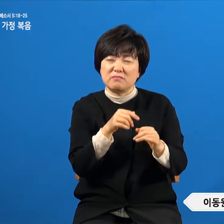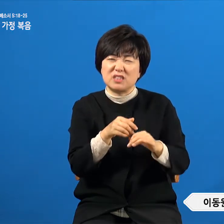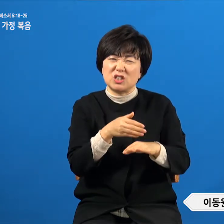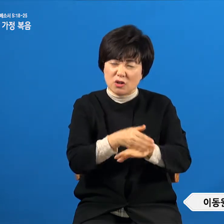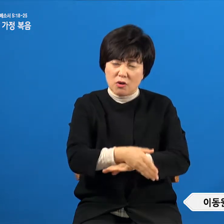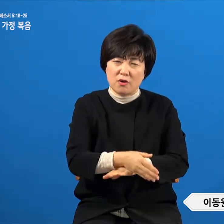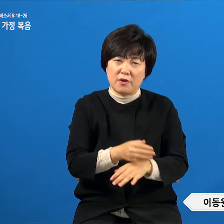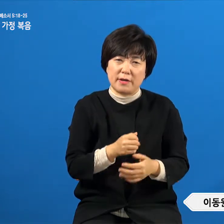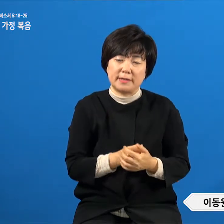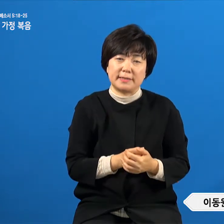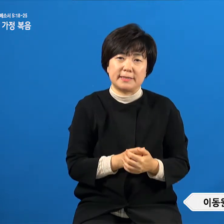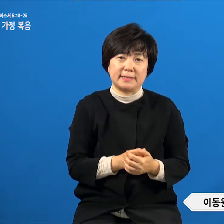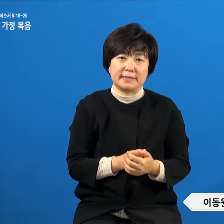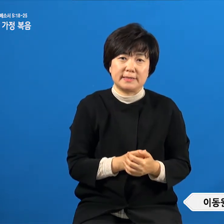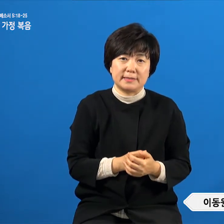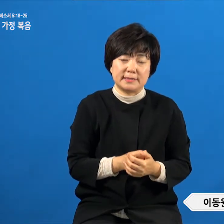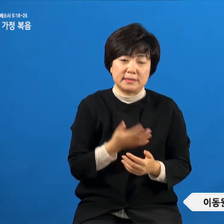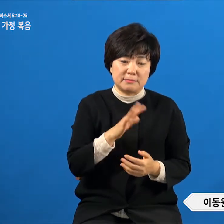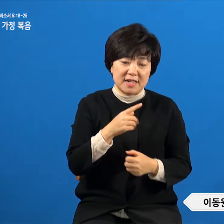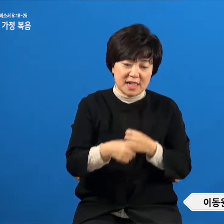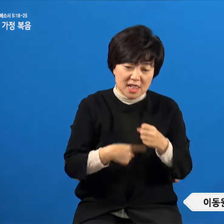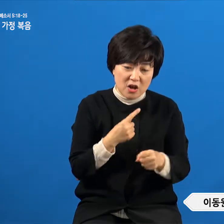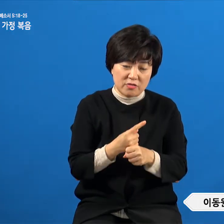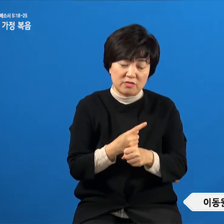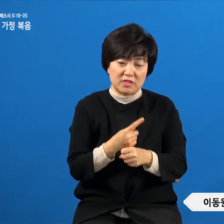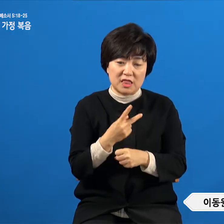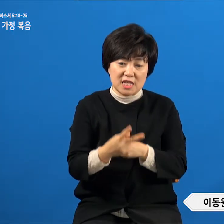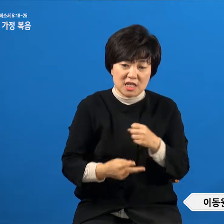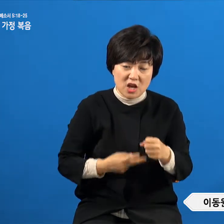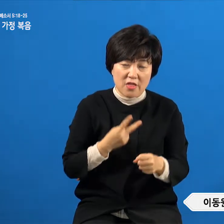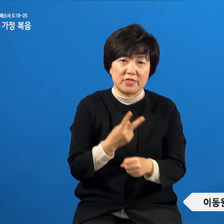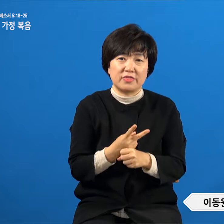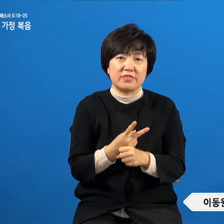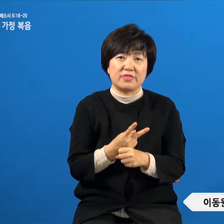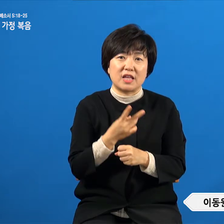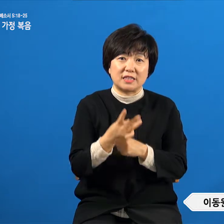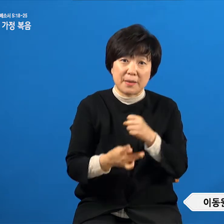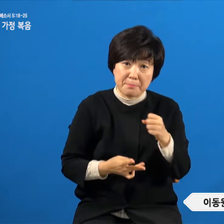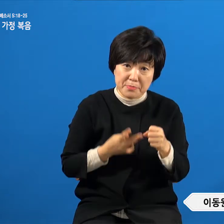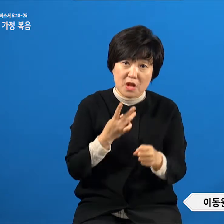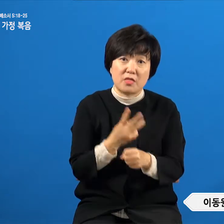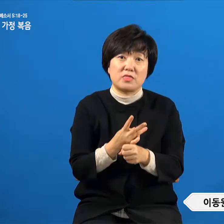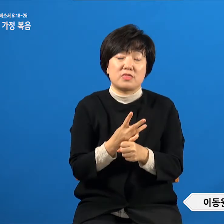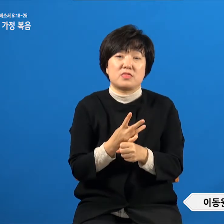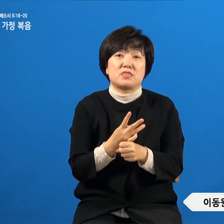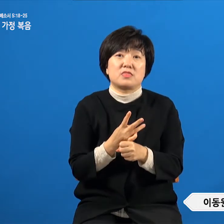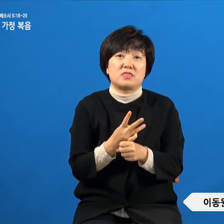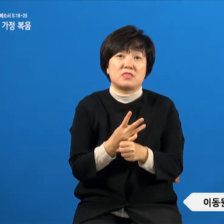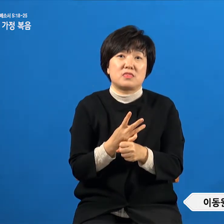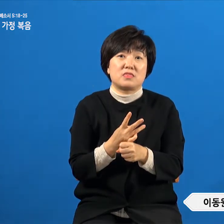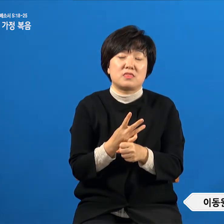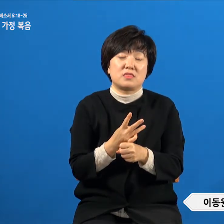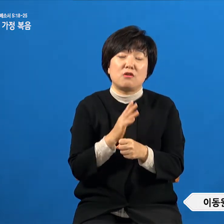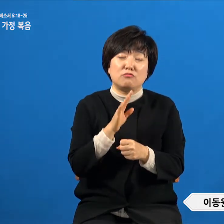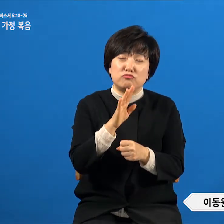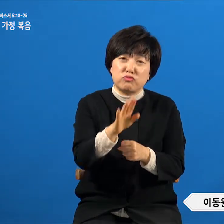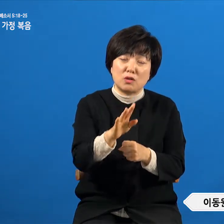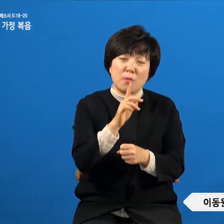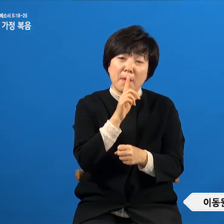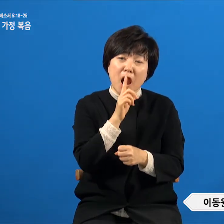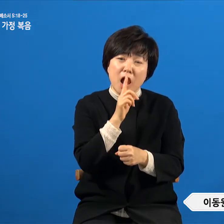배우지 못한다는 것이에요. 하지만 1년이 지나도 2년이 지나도 3년이 지나도